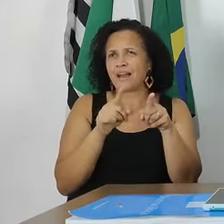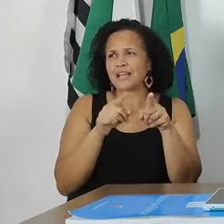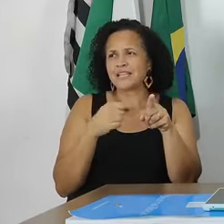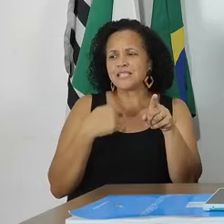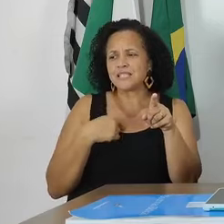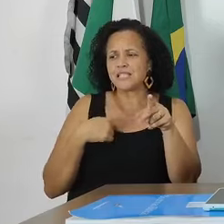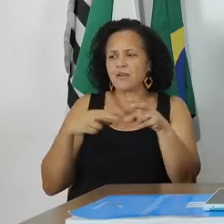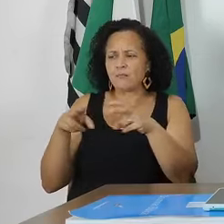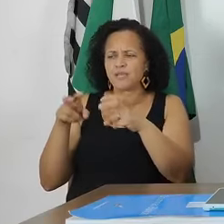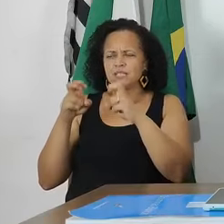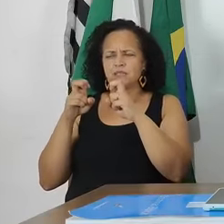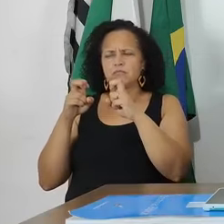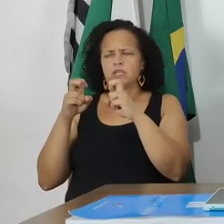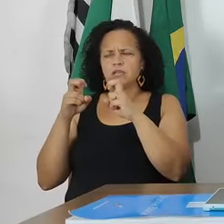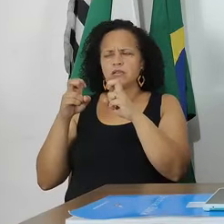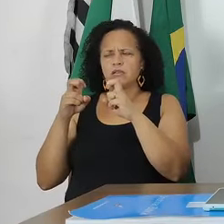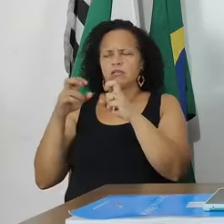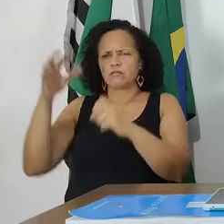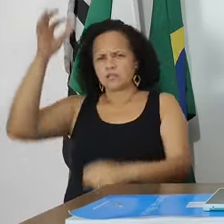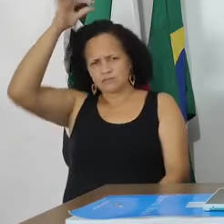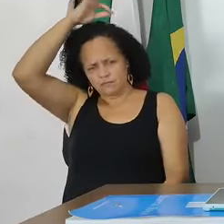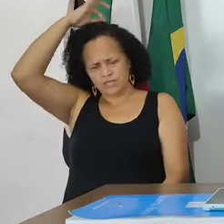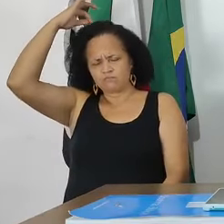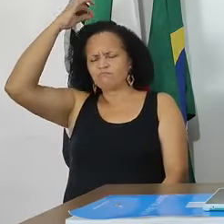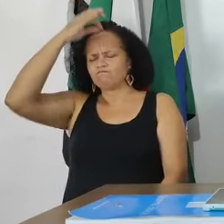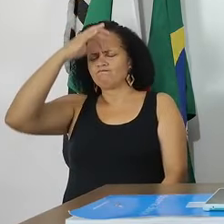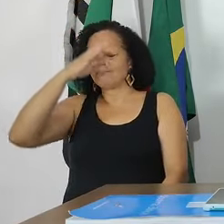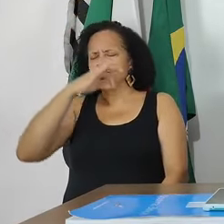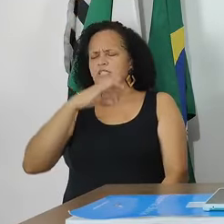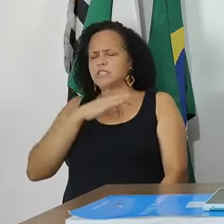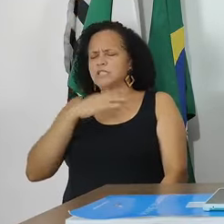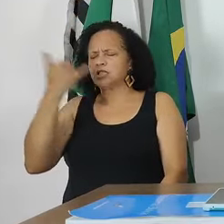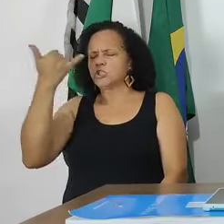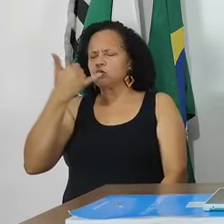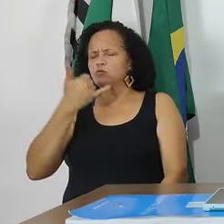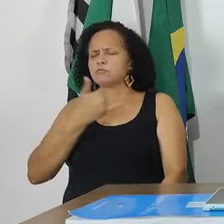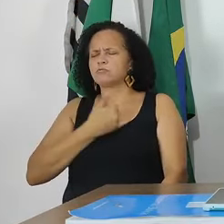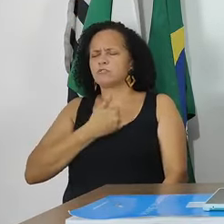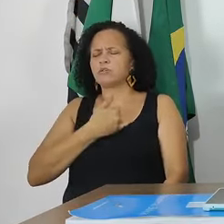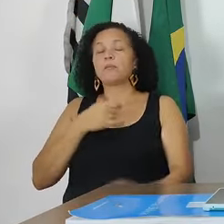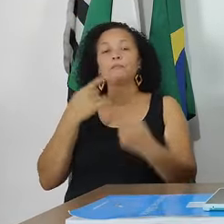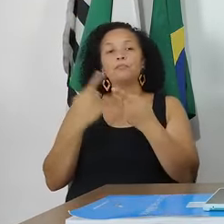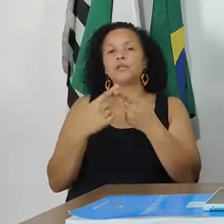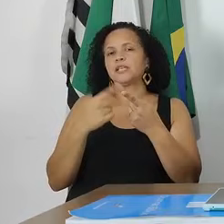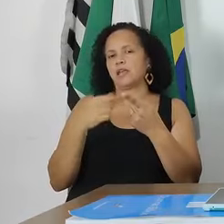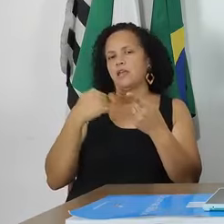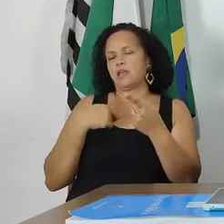eu tenho buscado na palavra. Eu tenho